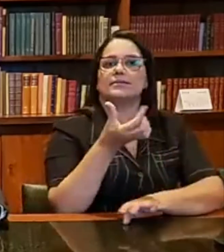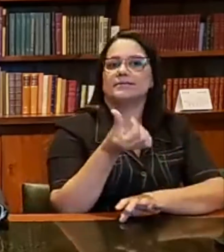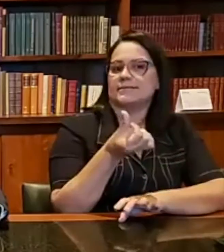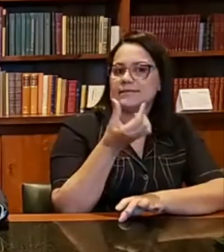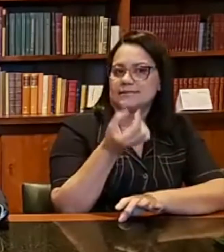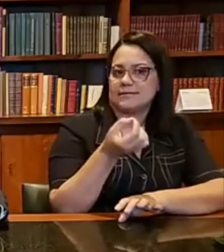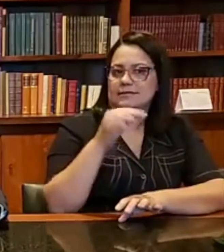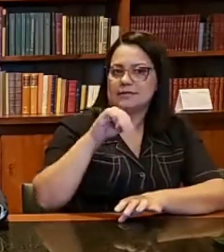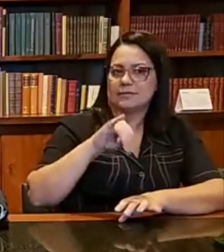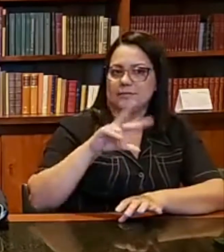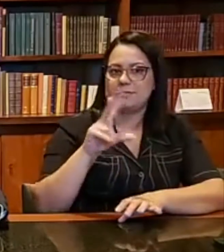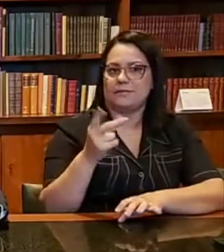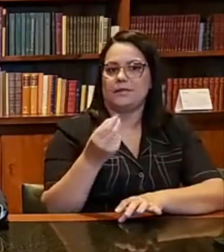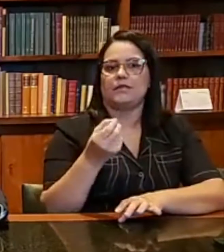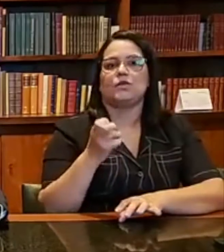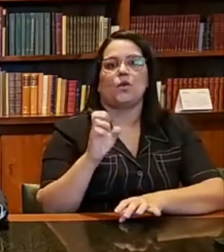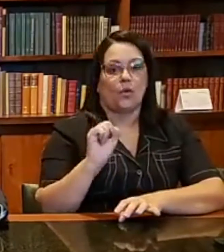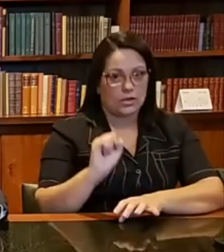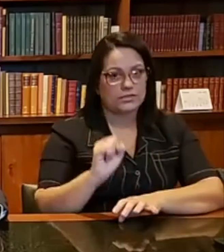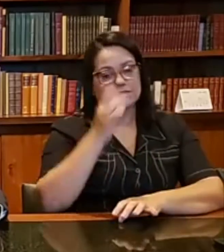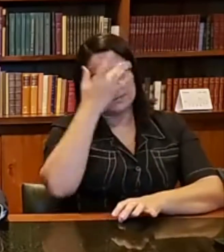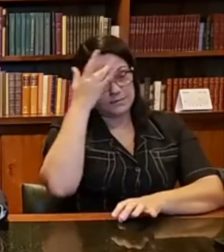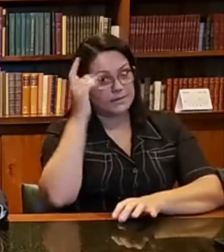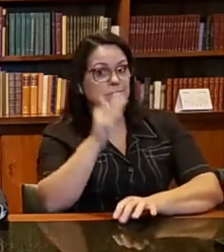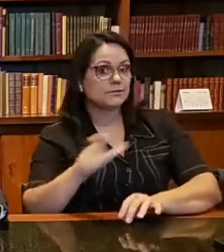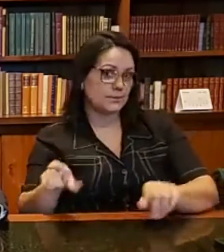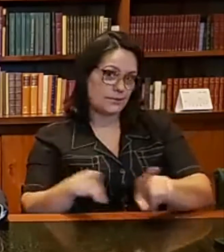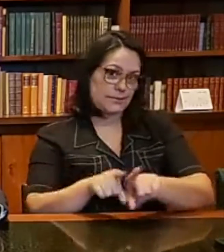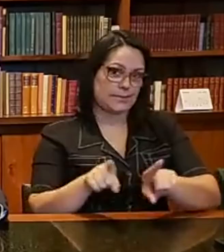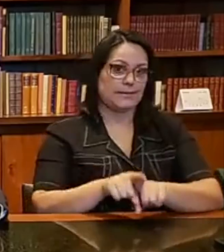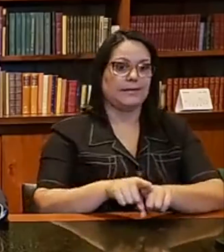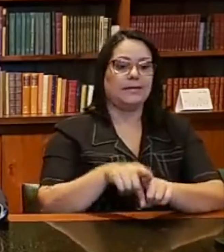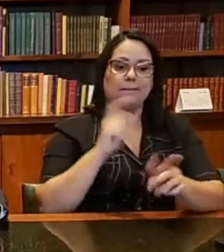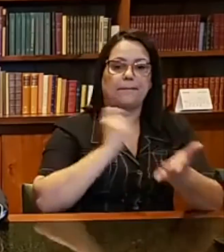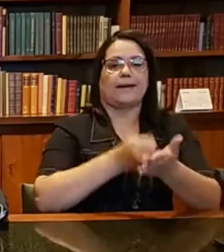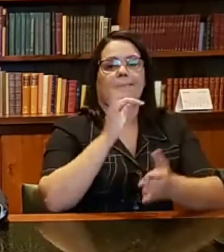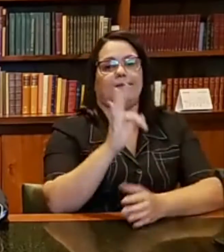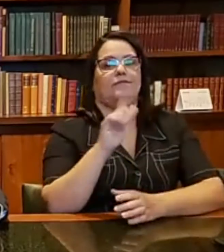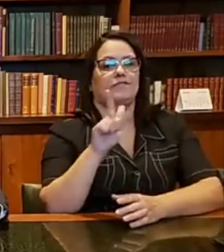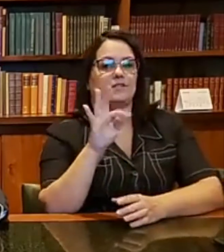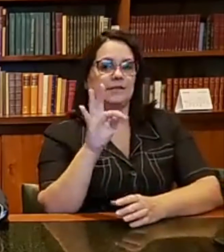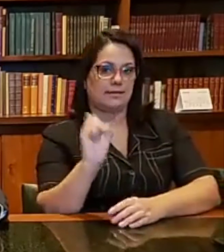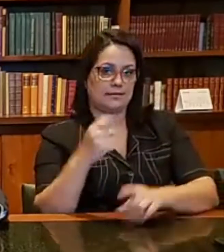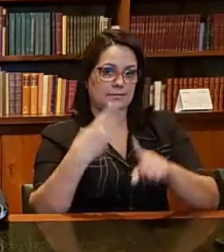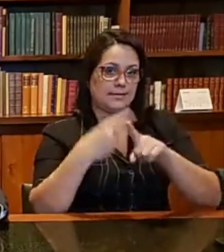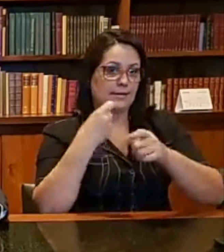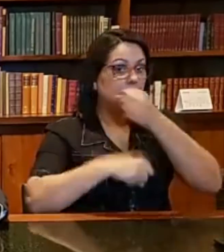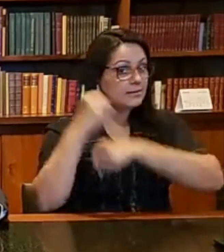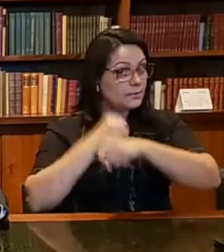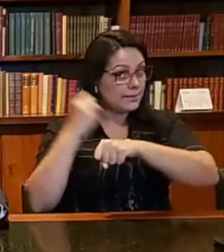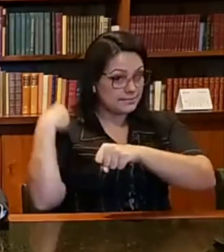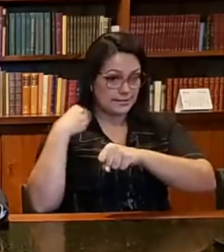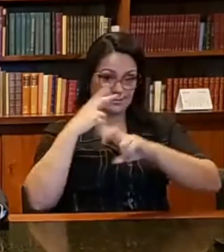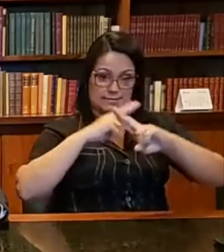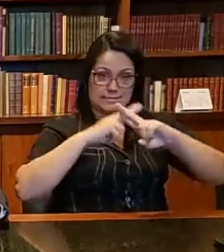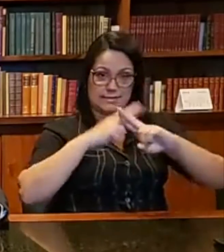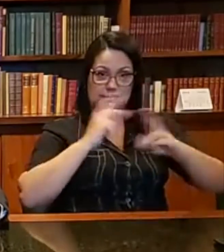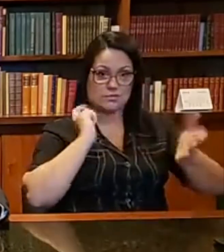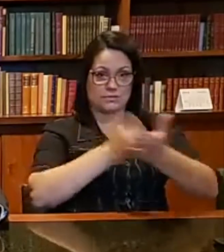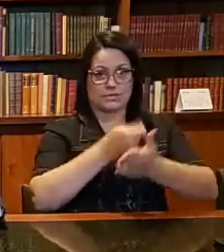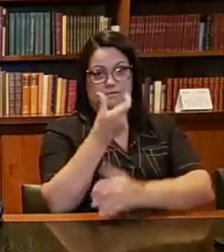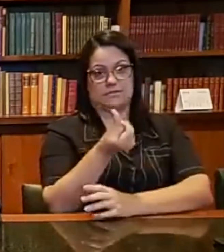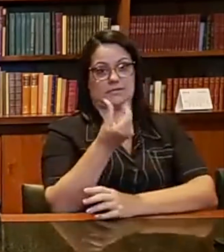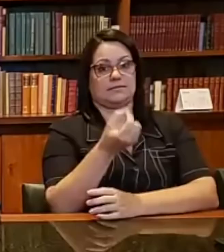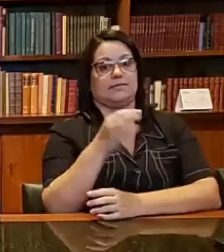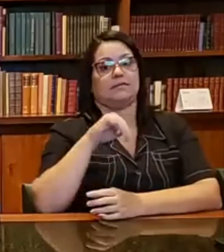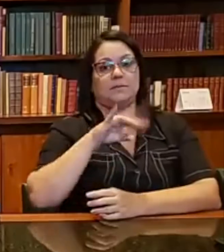para a questão do FGTS, porque a Caixa pagou no ano passado, exatamente no saque imediato, 60 milhões de